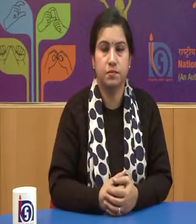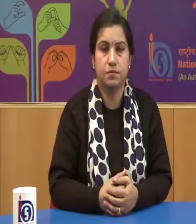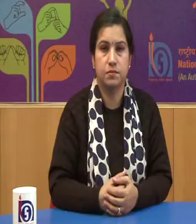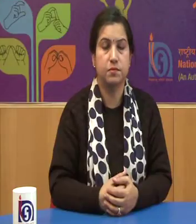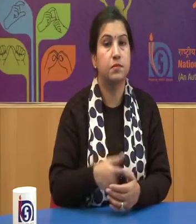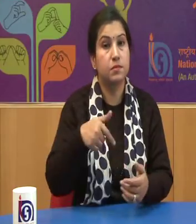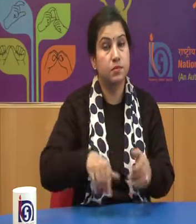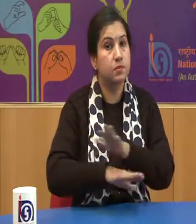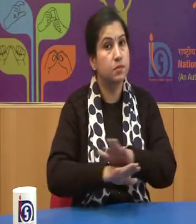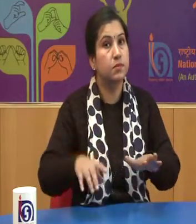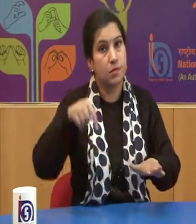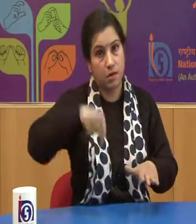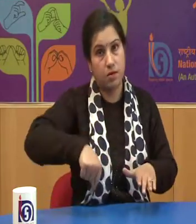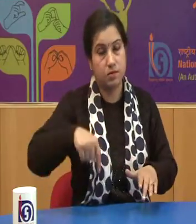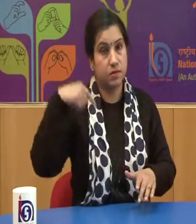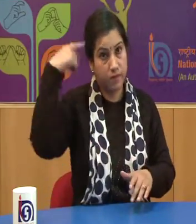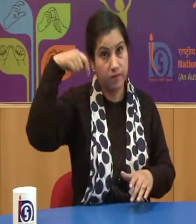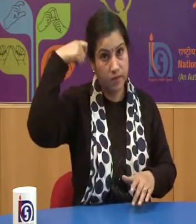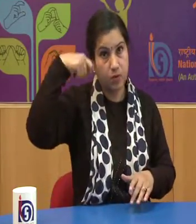That is all for today's session.